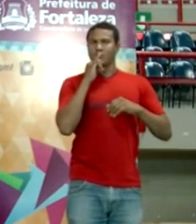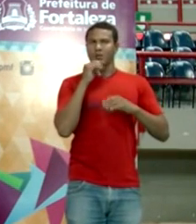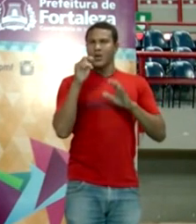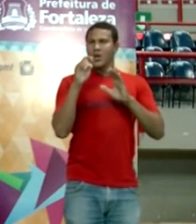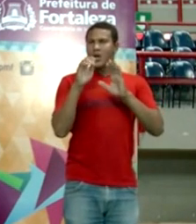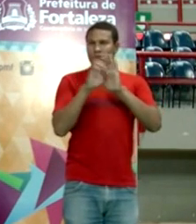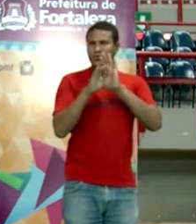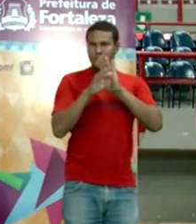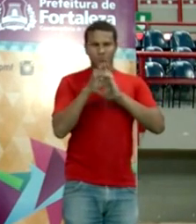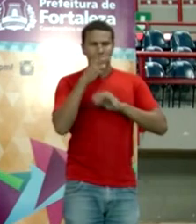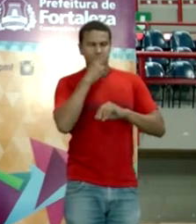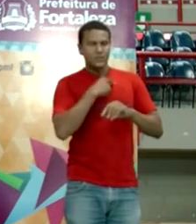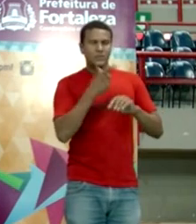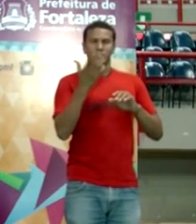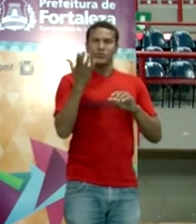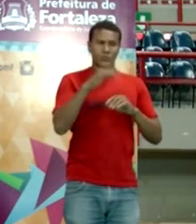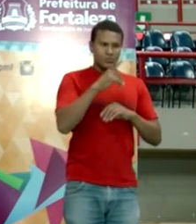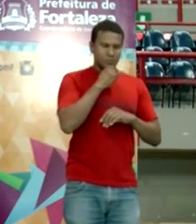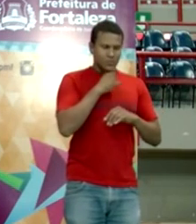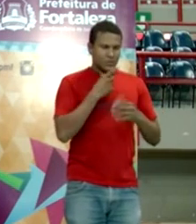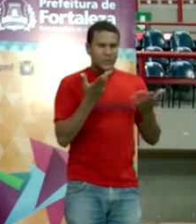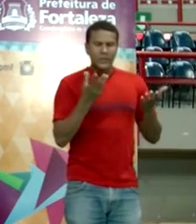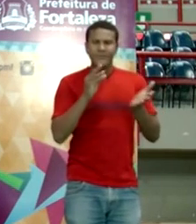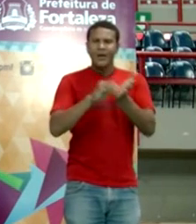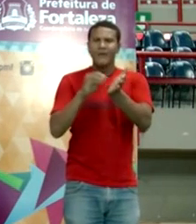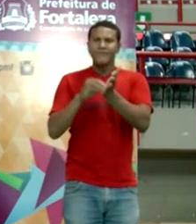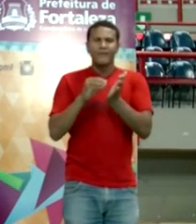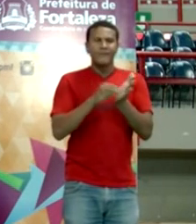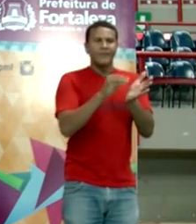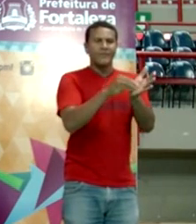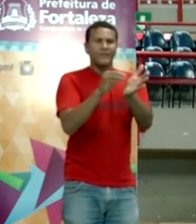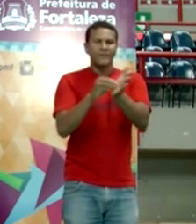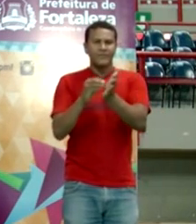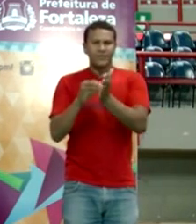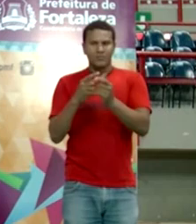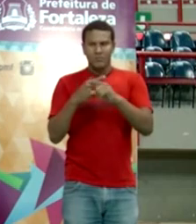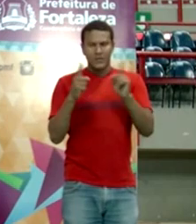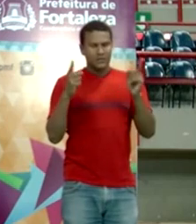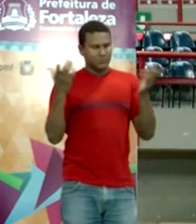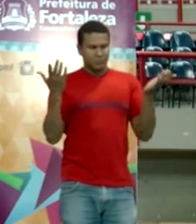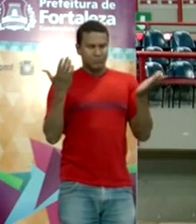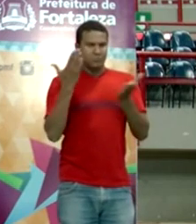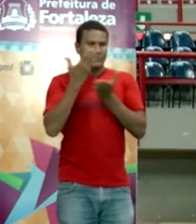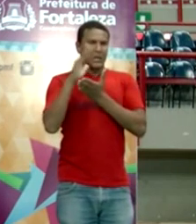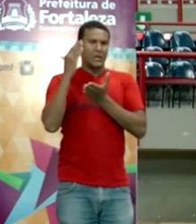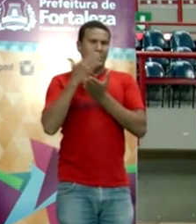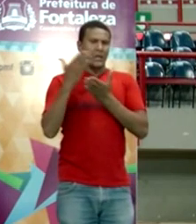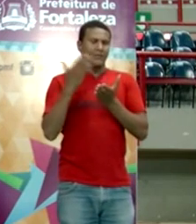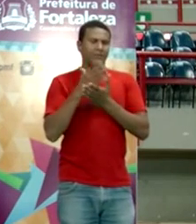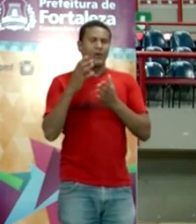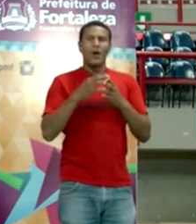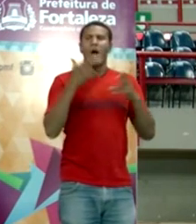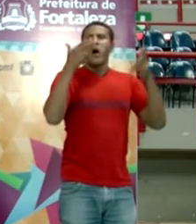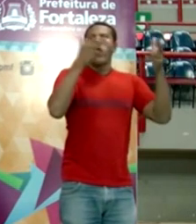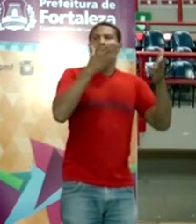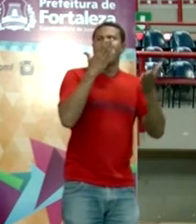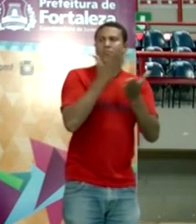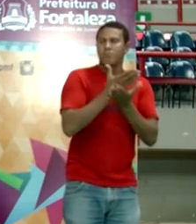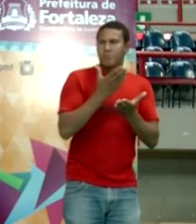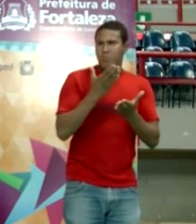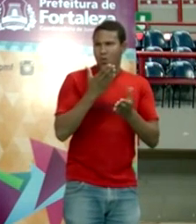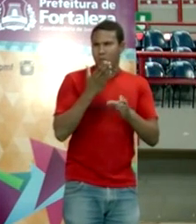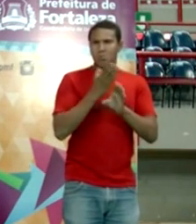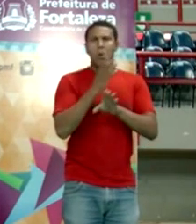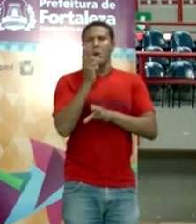falta dos cromos em algumas bancas não tem relação com o roubo. Segundo a editora, isso se deve à